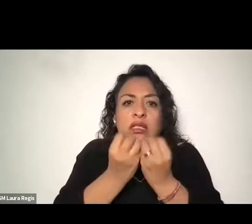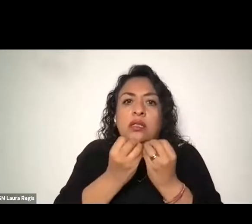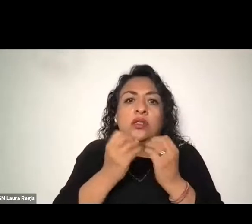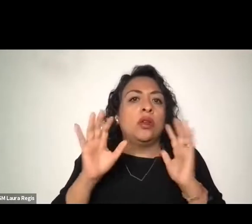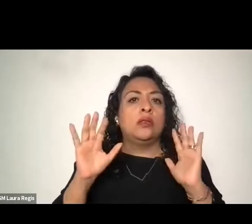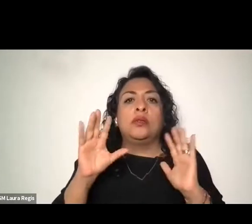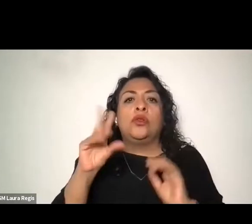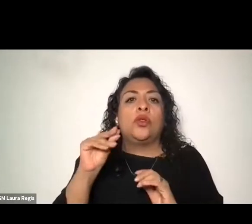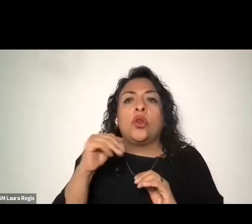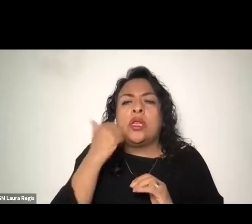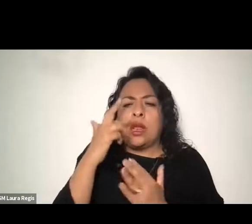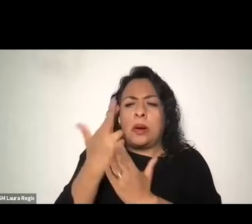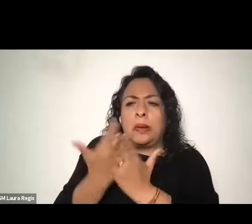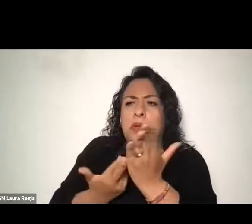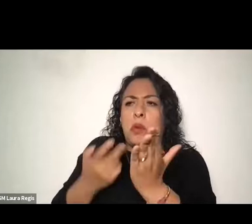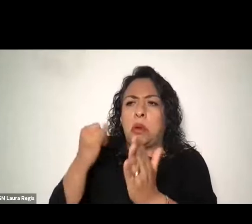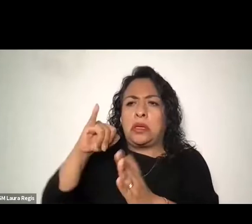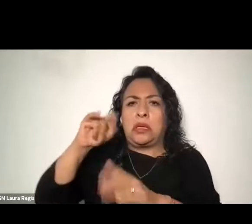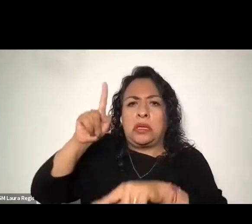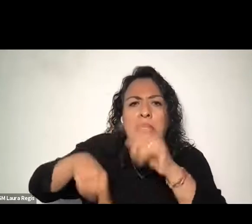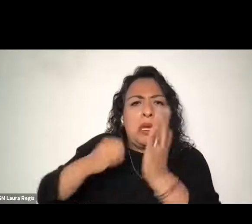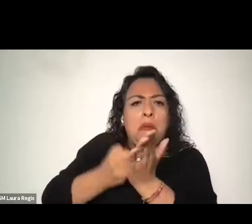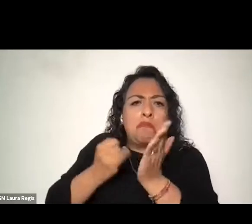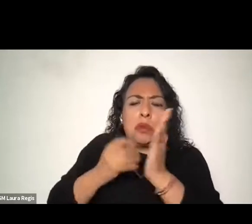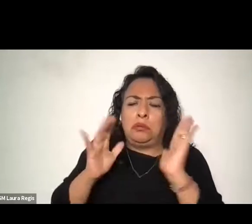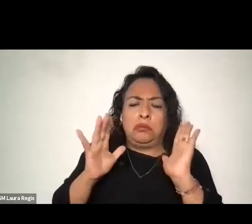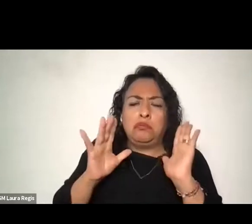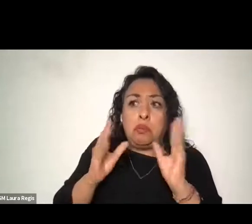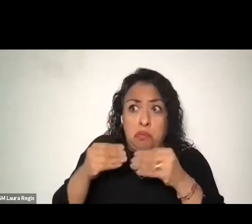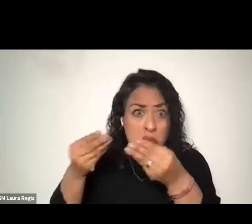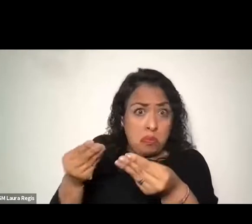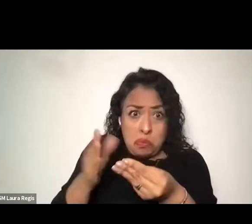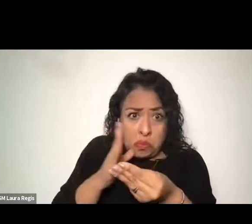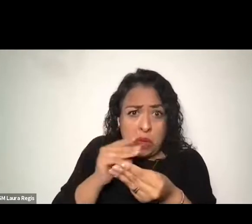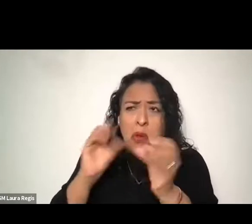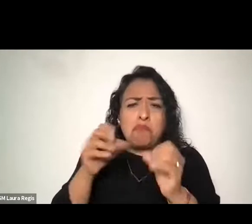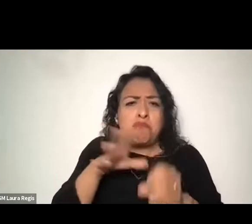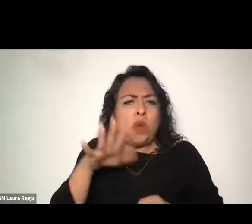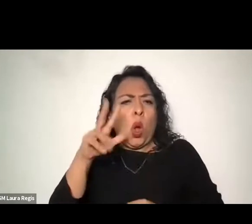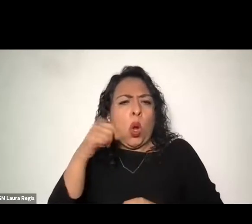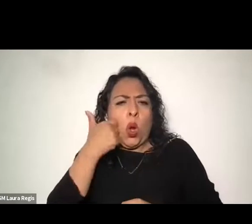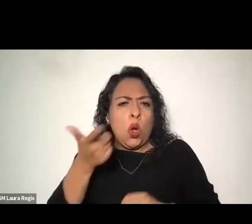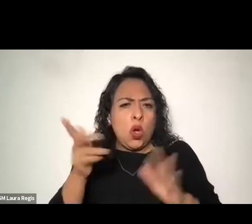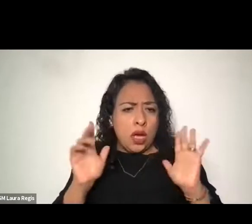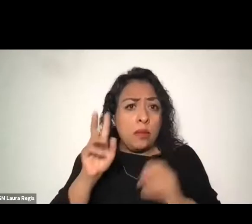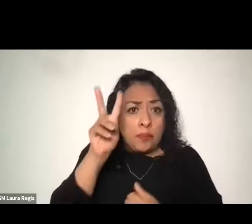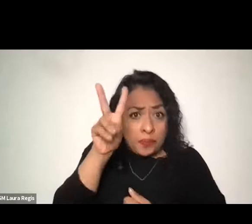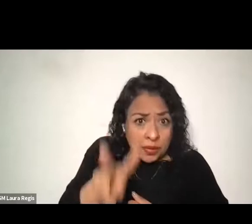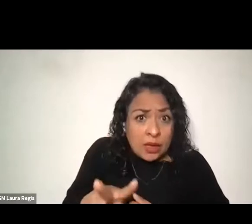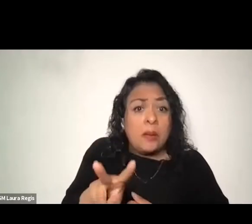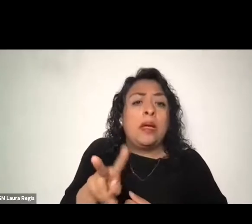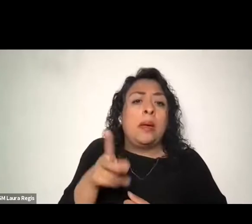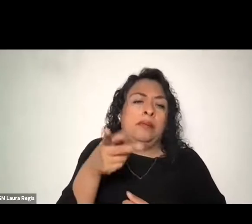quisiera un recibo deducible de impuestos. Ya no podría tenerlo, pero tampoco lo quisiera. La verdad es que es